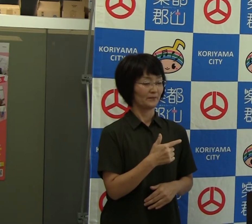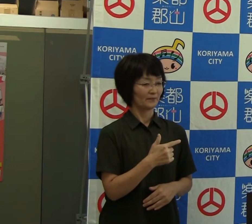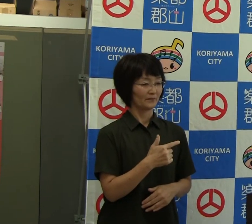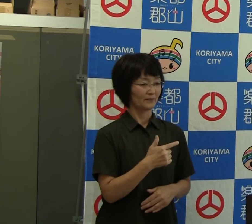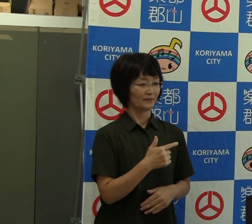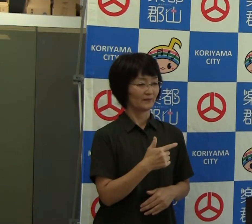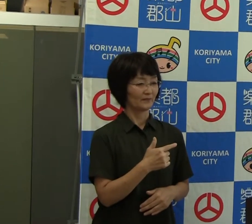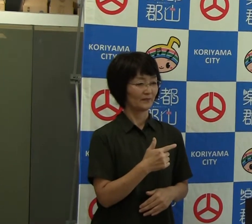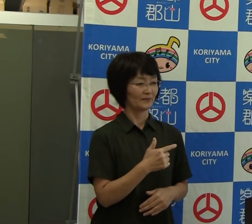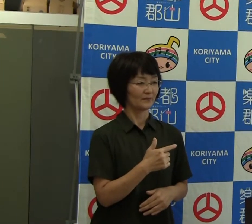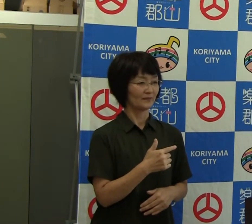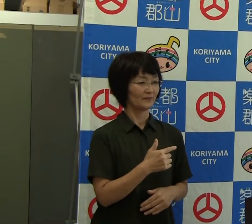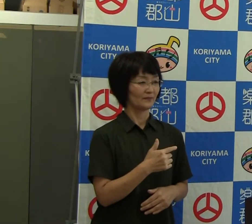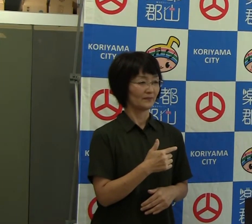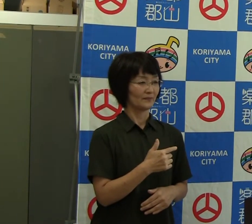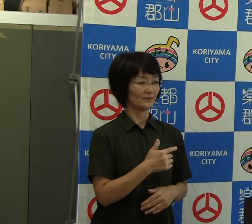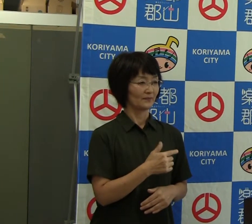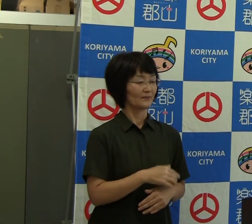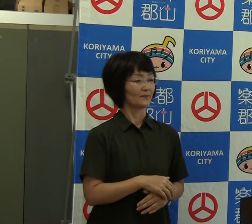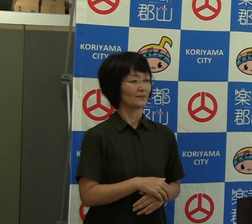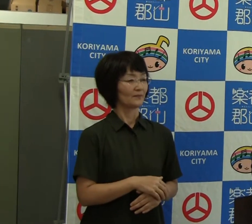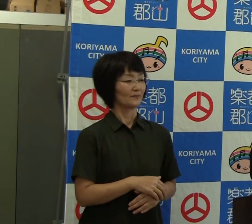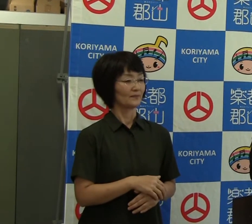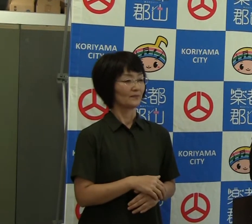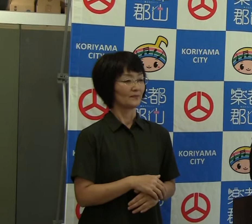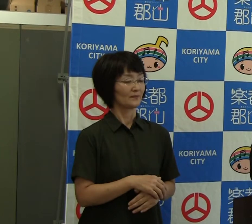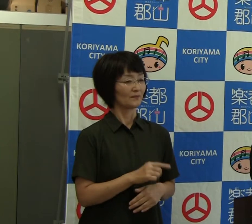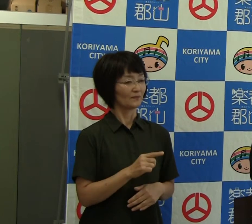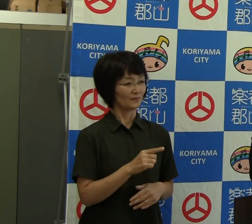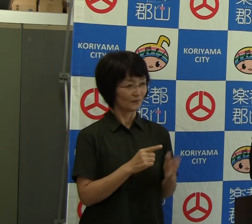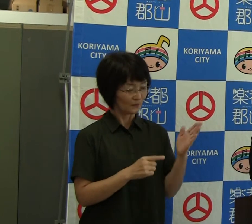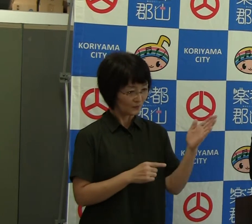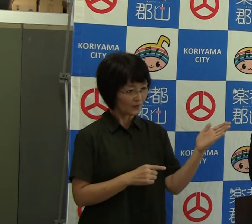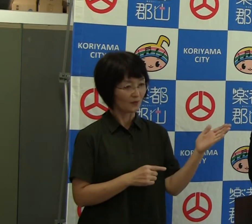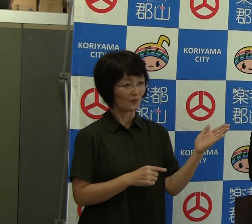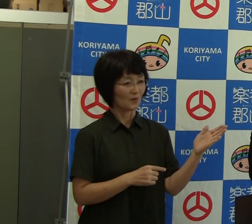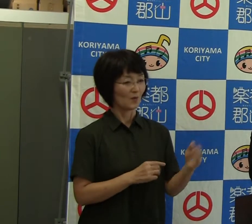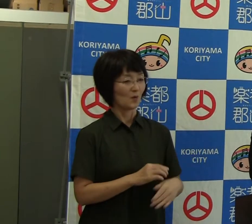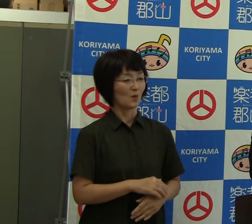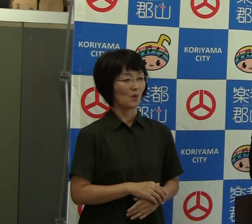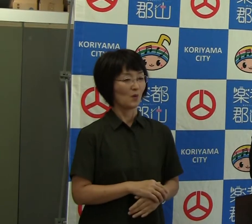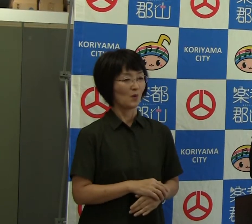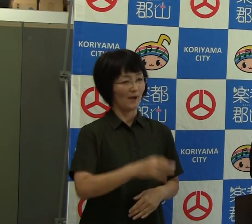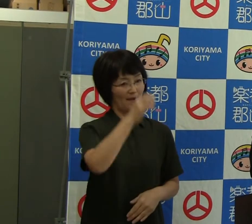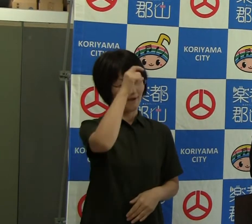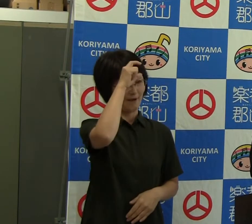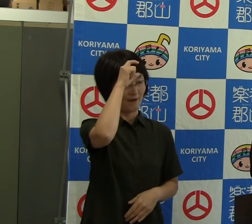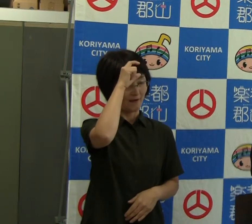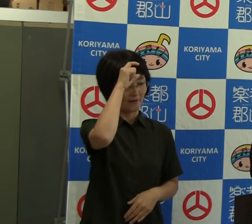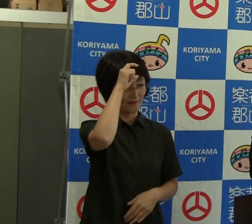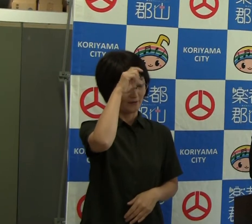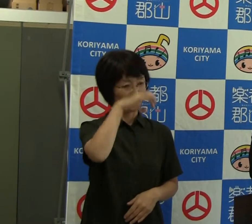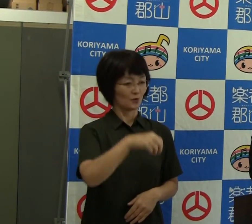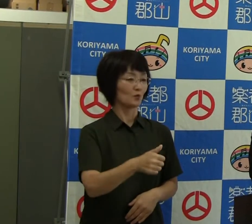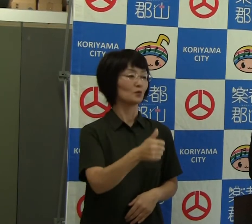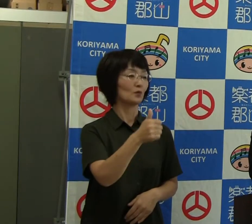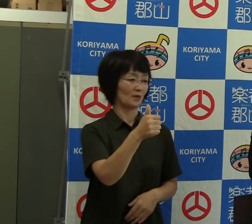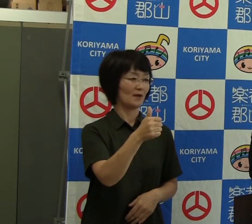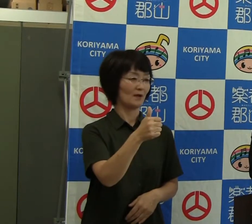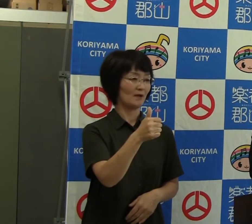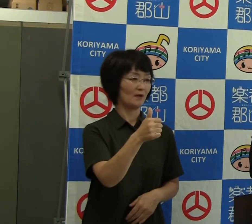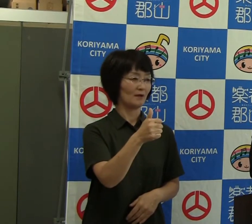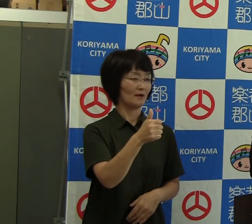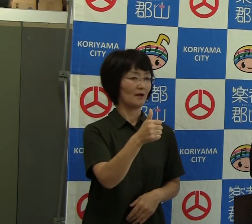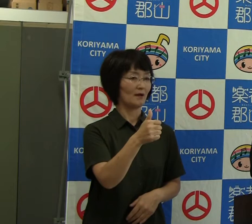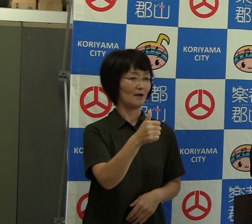かなり資金移動を伴うものもございますので、これもですね、警察庁さんが近